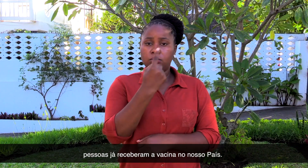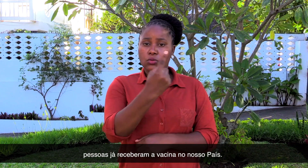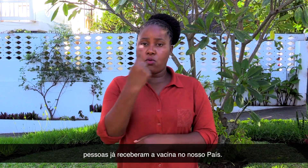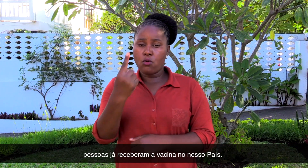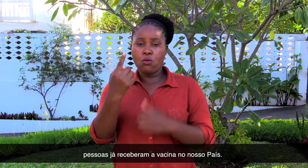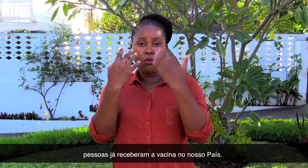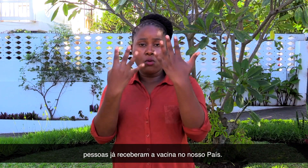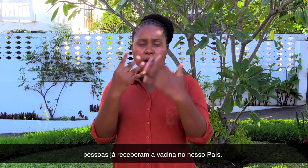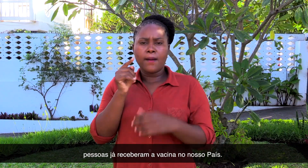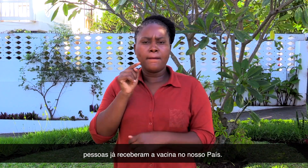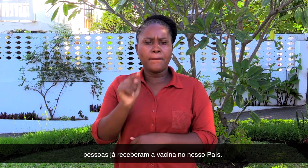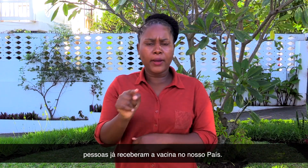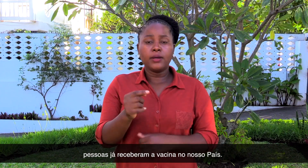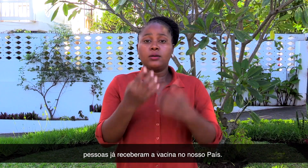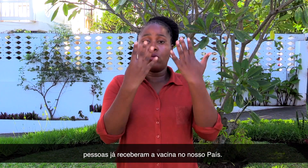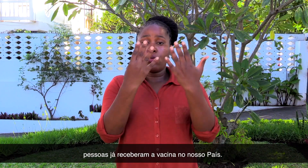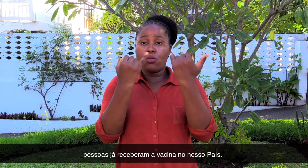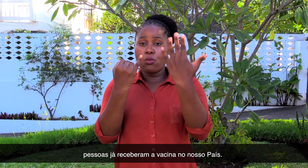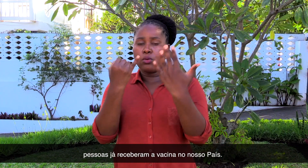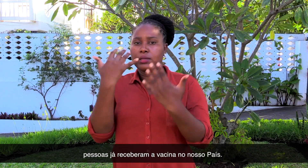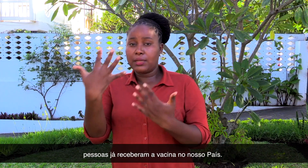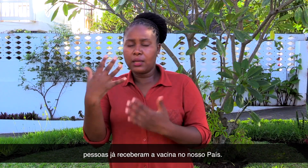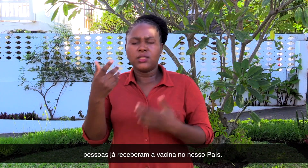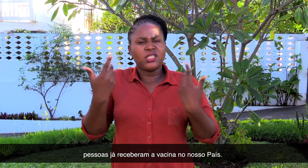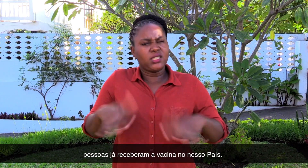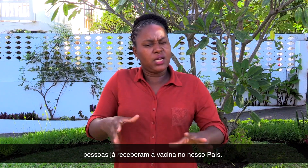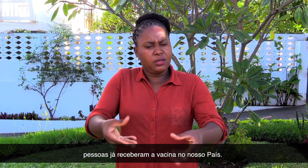14.119.965 pessoas já receberam a vacina no nosso país.